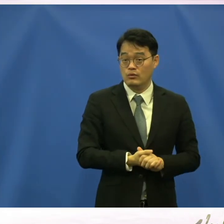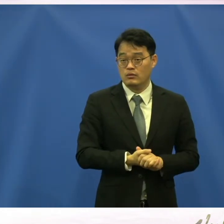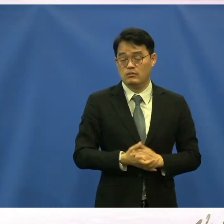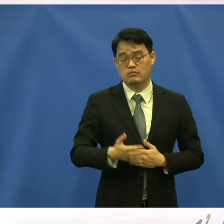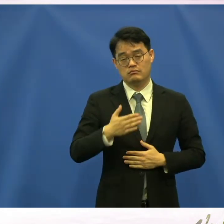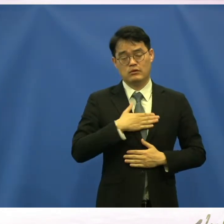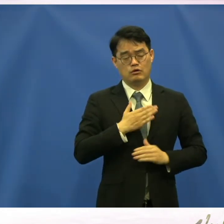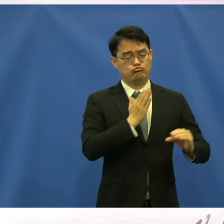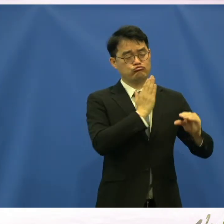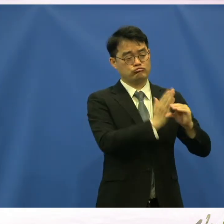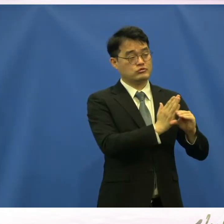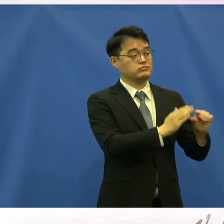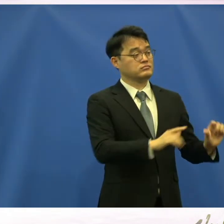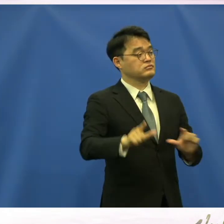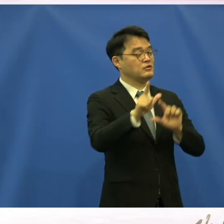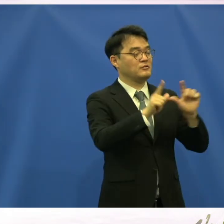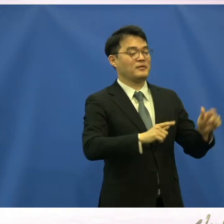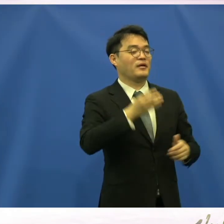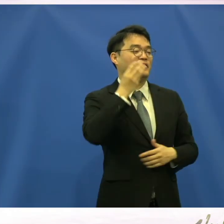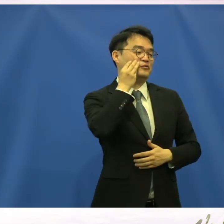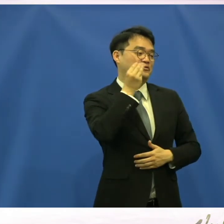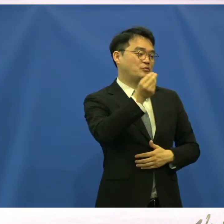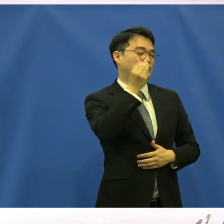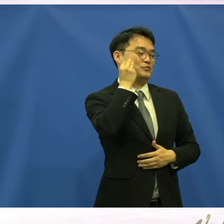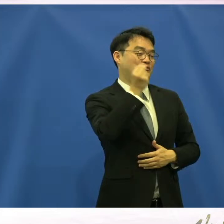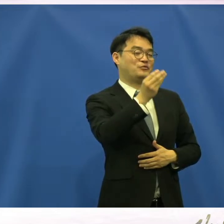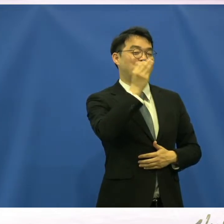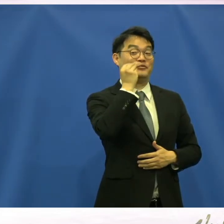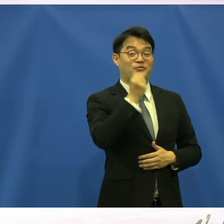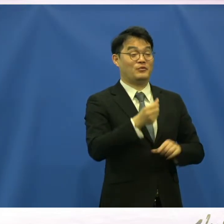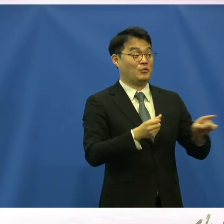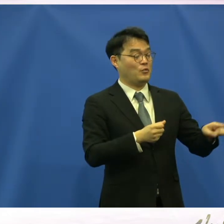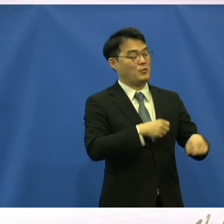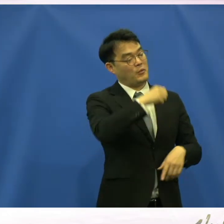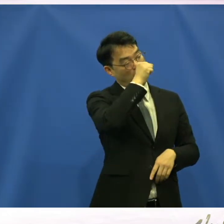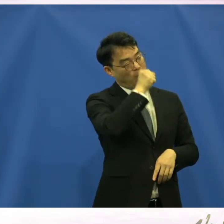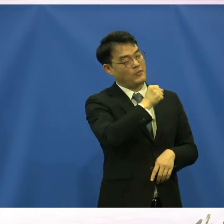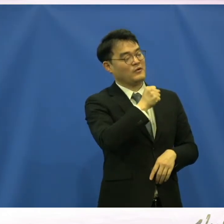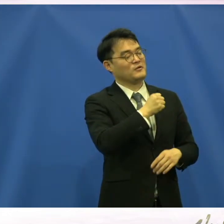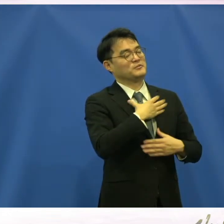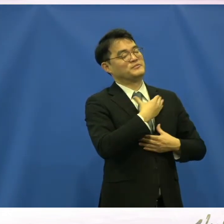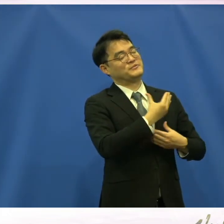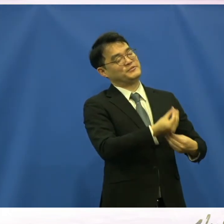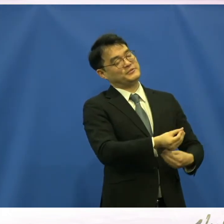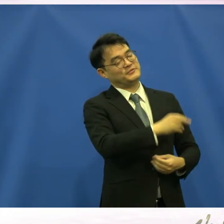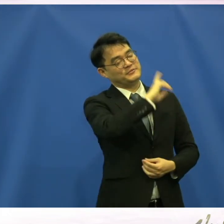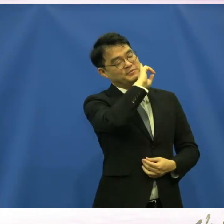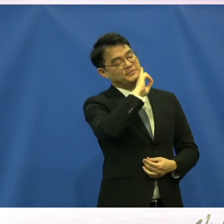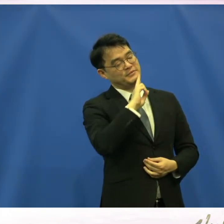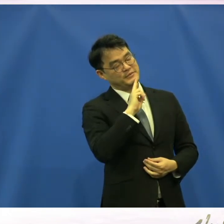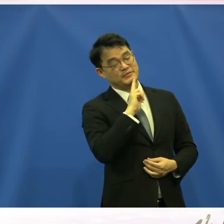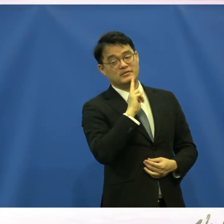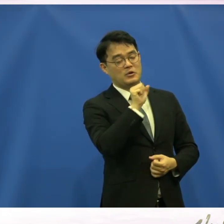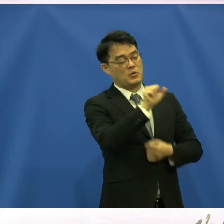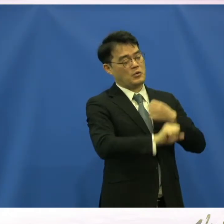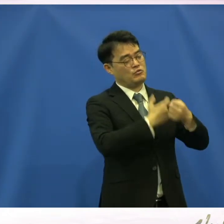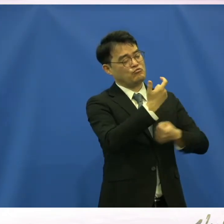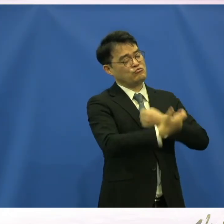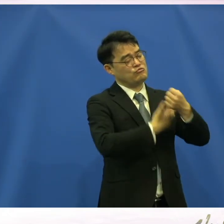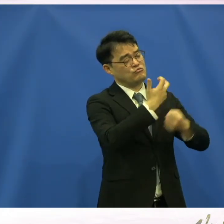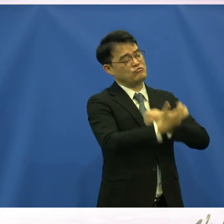익숙하고 그게 너무 편리하고 그렇게 20년, 30년, 40년, 50년, 60년, 70년, 80년,